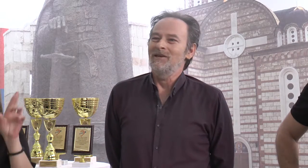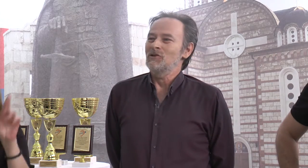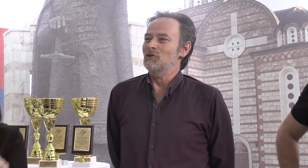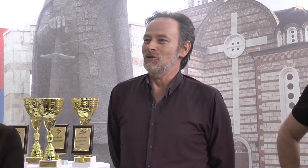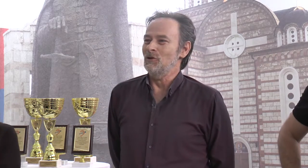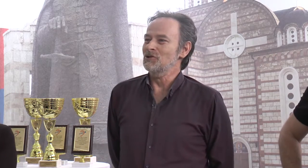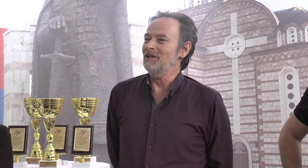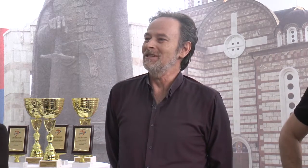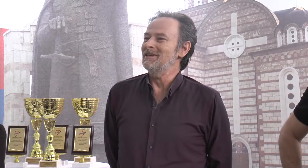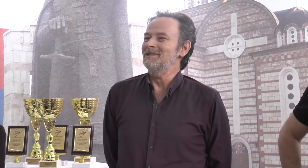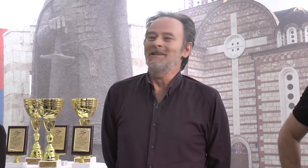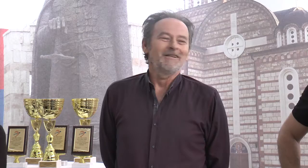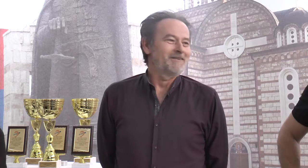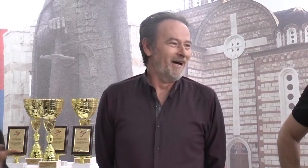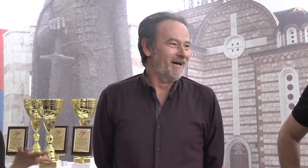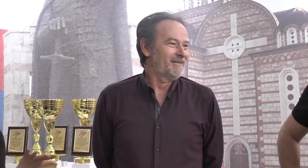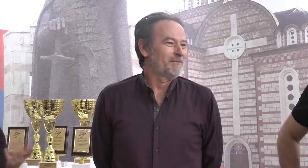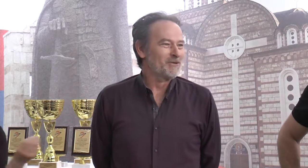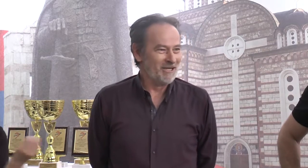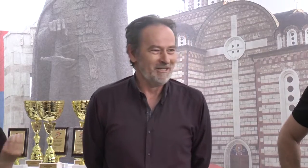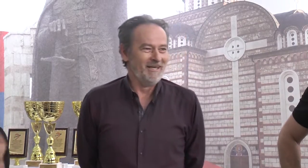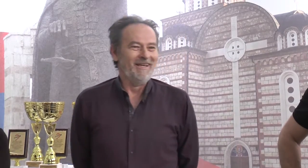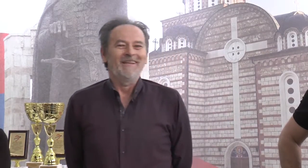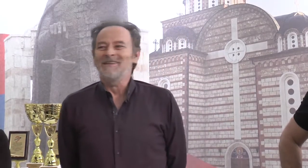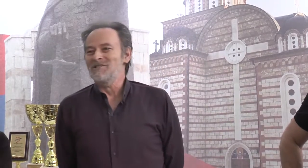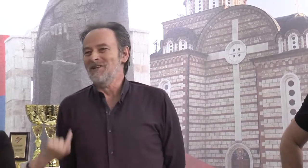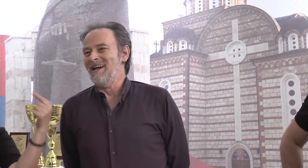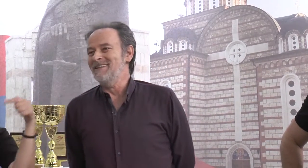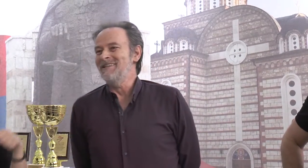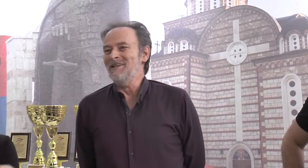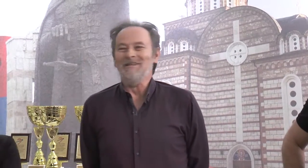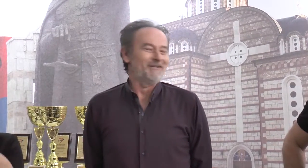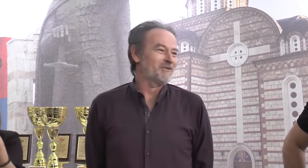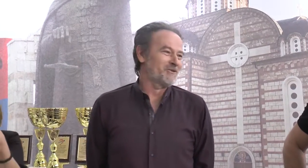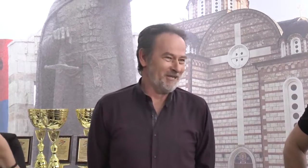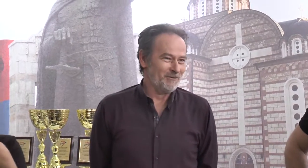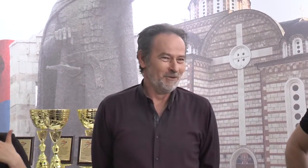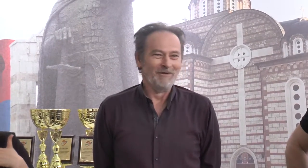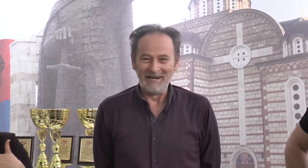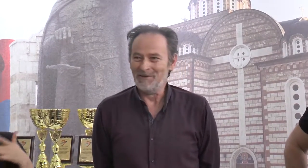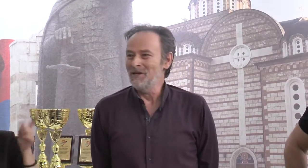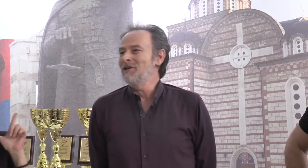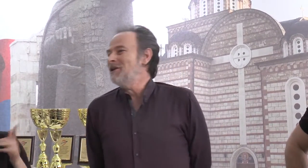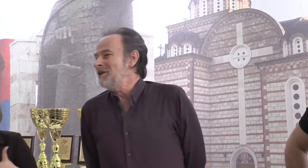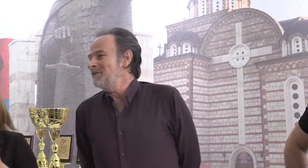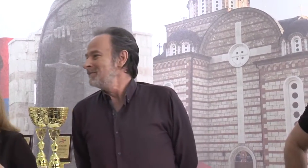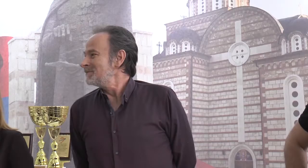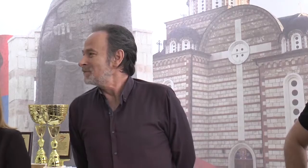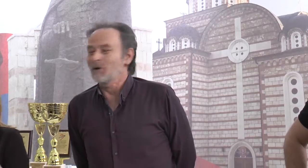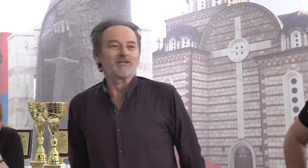time što ste došli da posetite naš grad i našu sredinu. Hvala vam